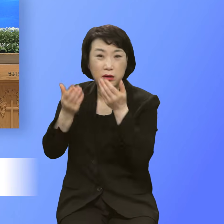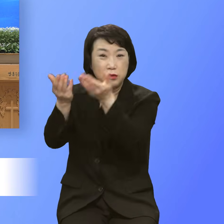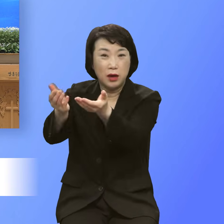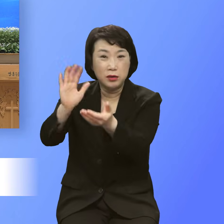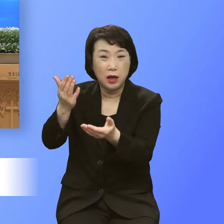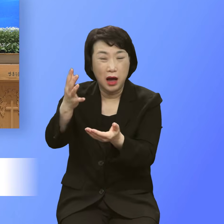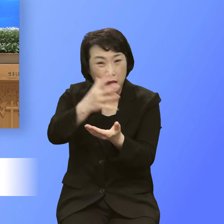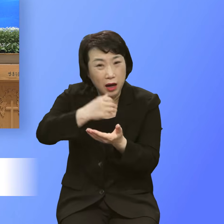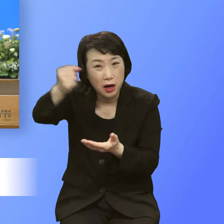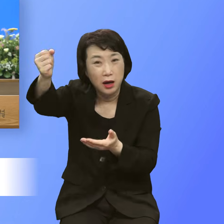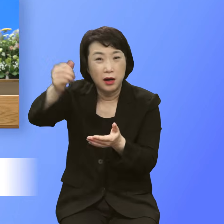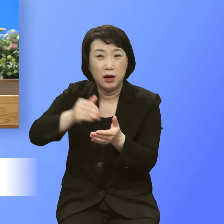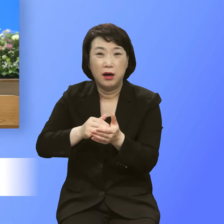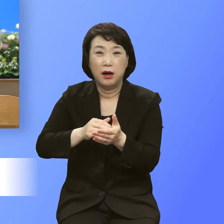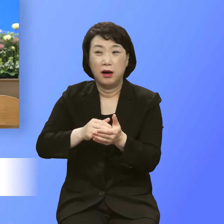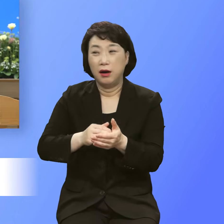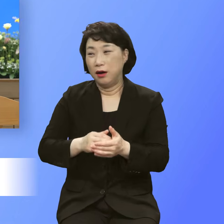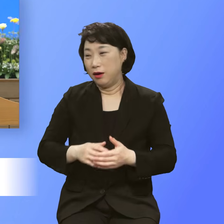그게 뺏어갑니다.